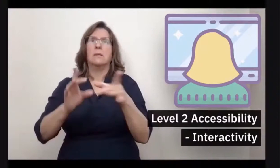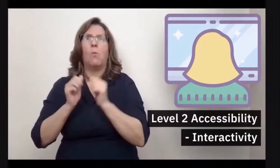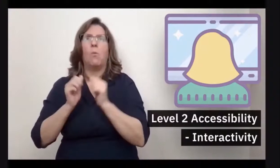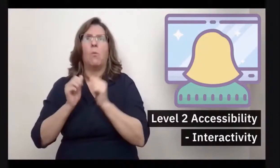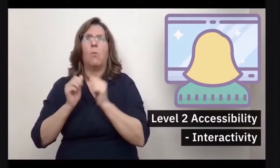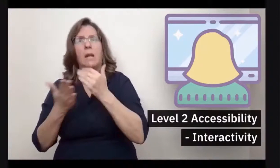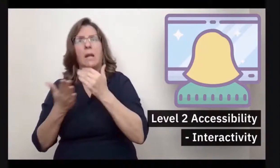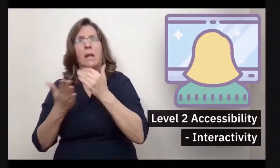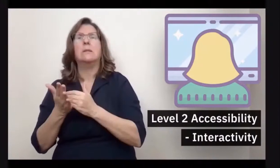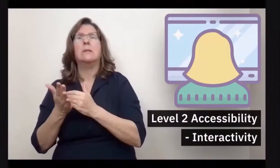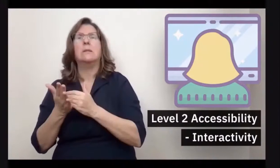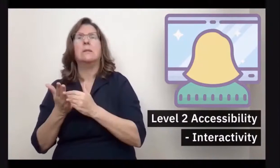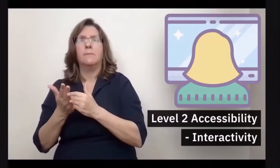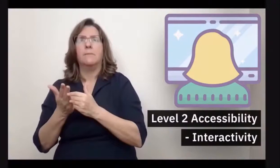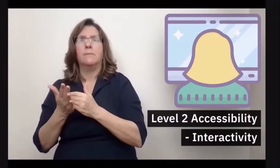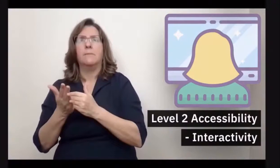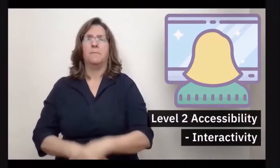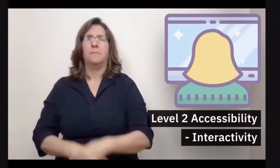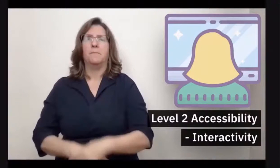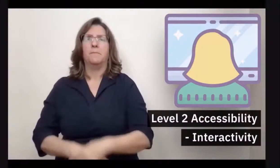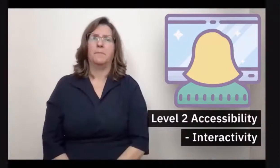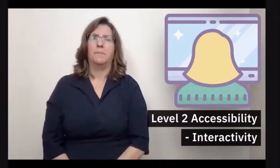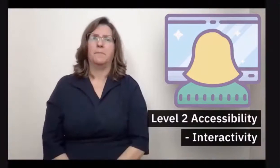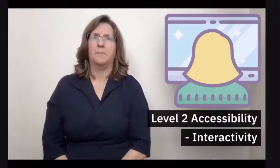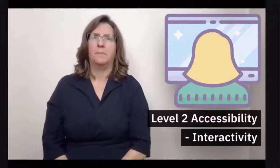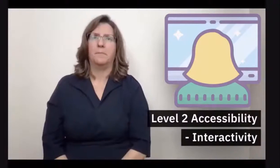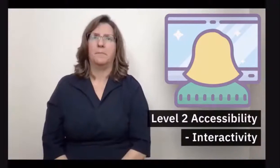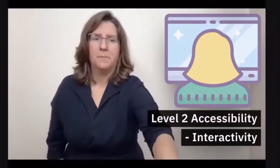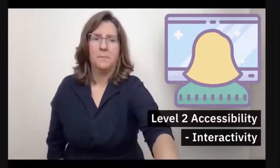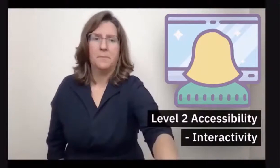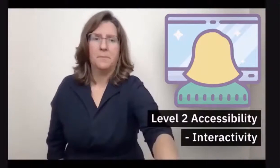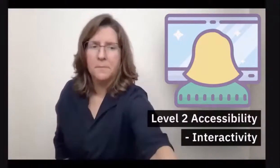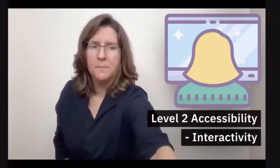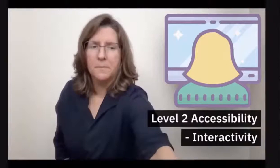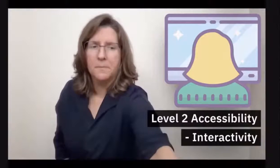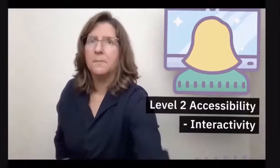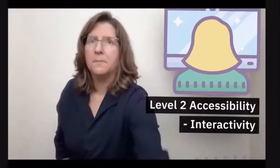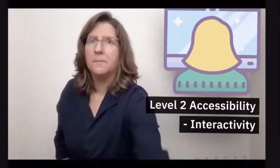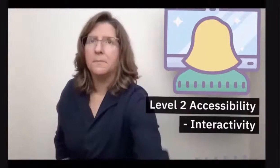La accesibilidad de nivel 2 se relaciona con la presentación del contenido y los ejemplos